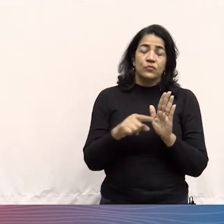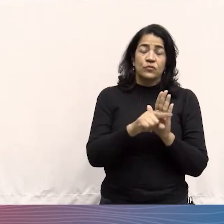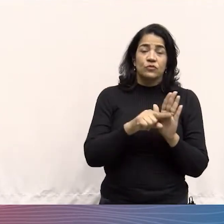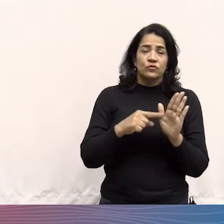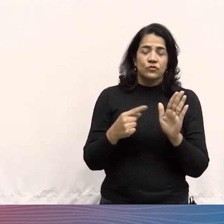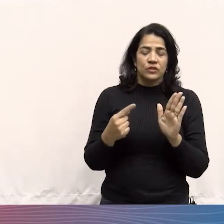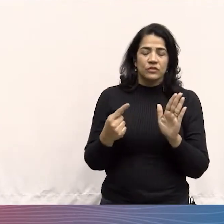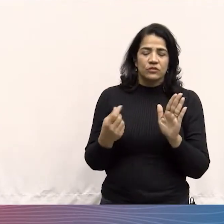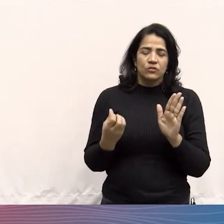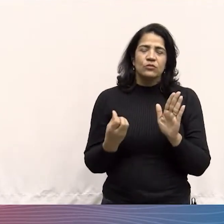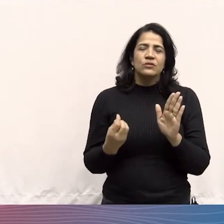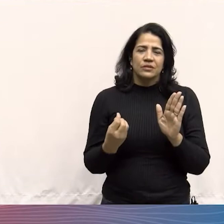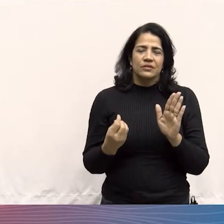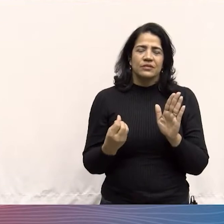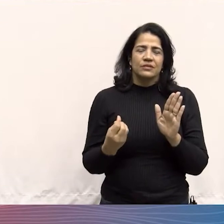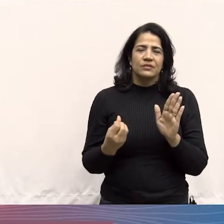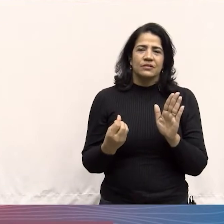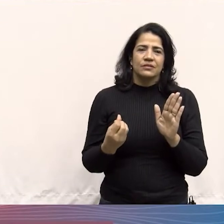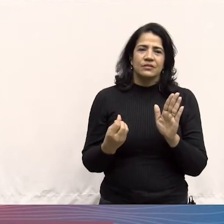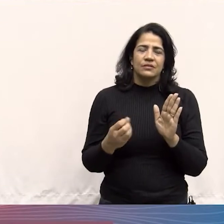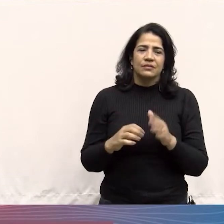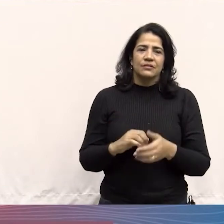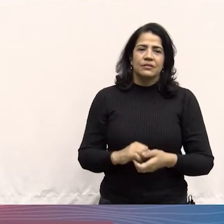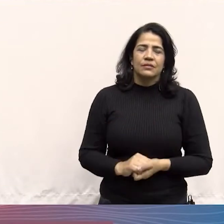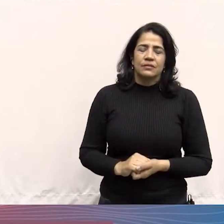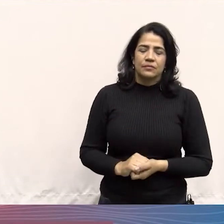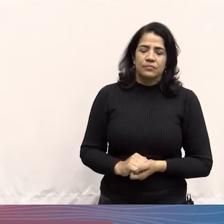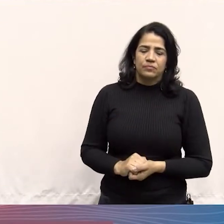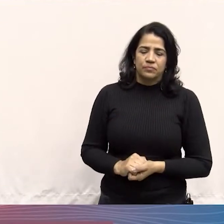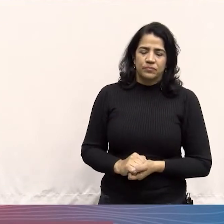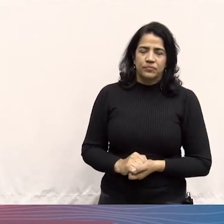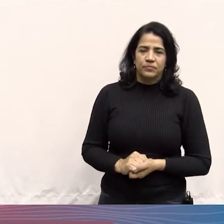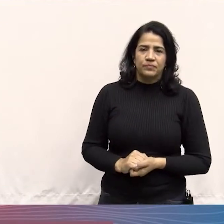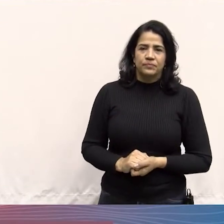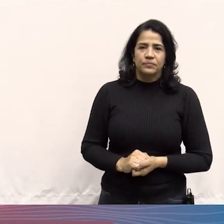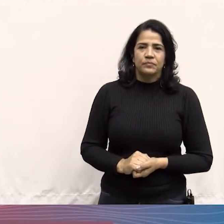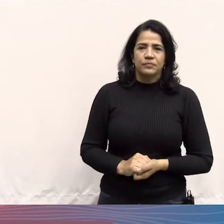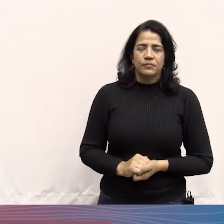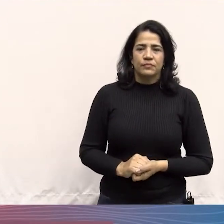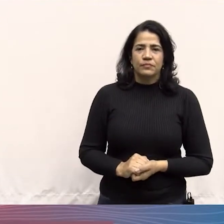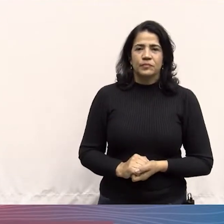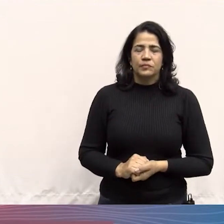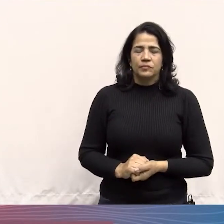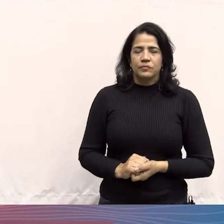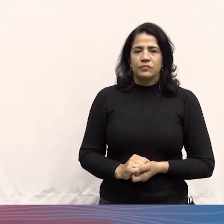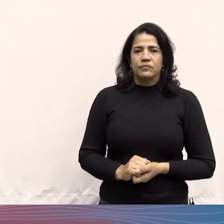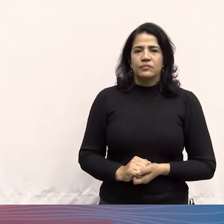versículo 6 é muito conhecido do nosso público.